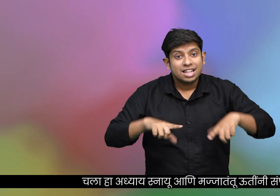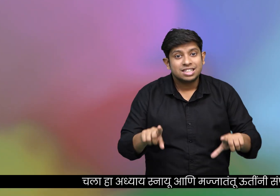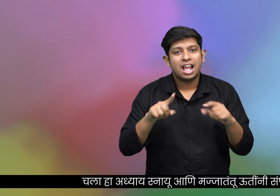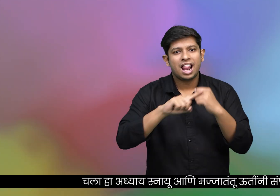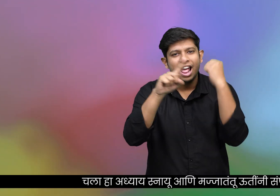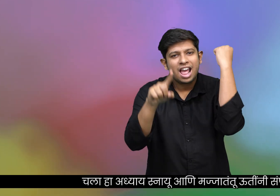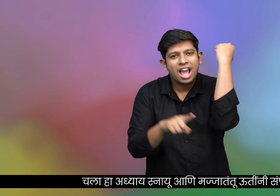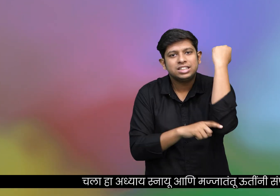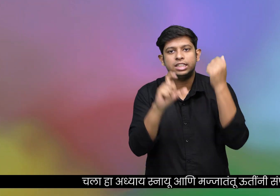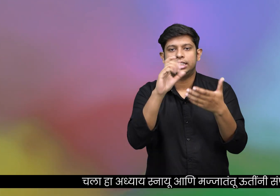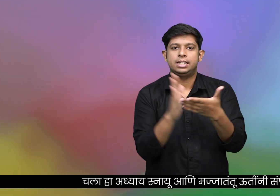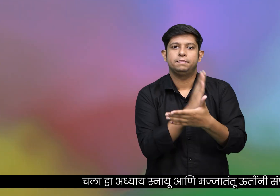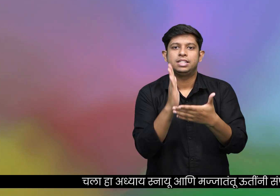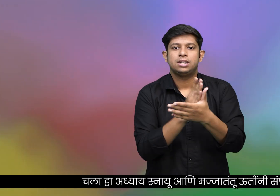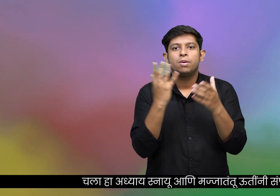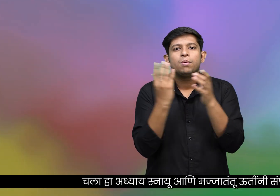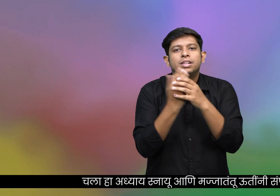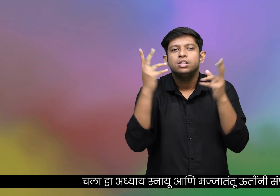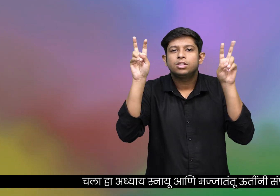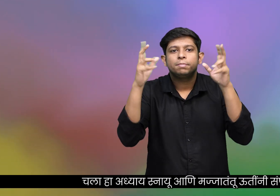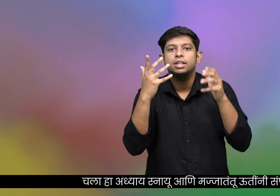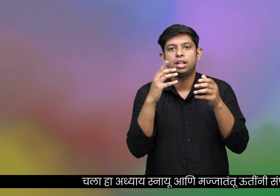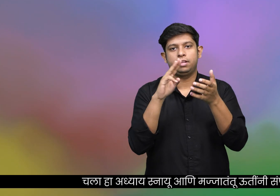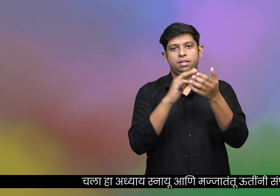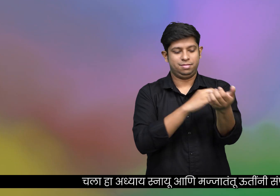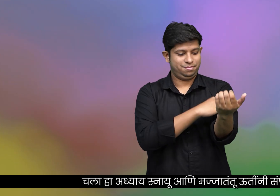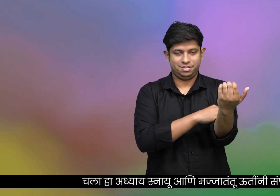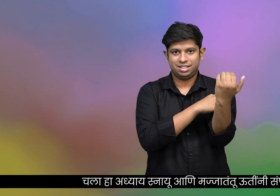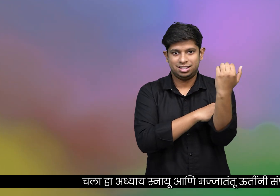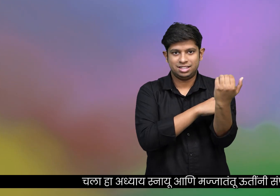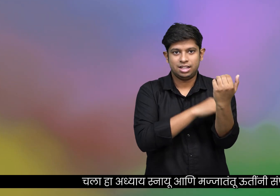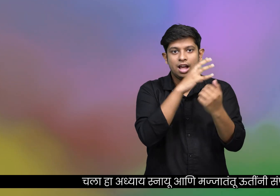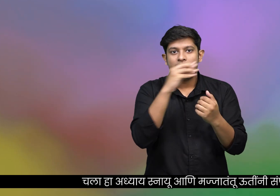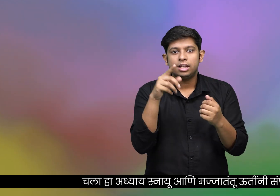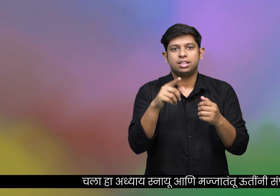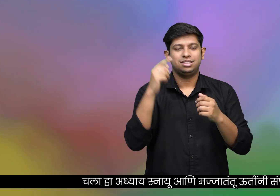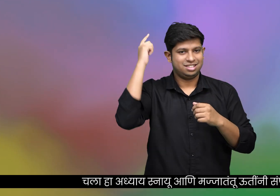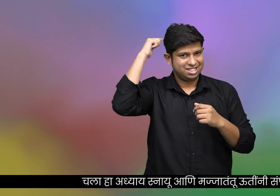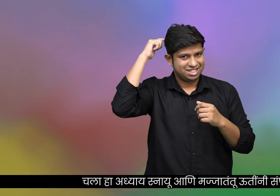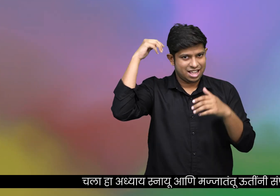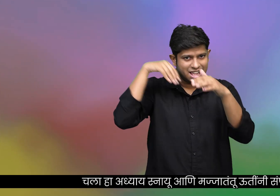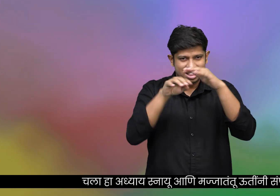चला हा अध्याय सप्तायू आणि मज्जातंतू ऊतींना संपवूया.